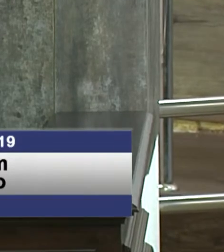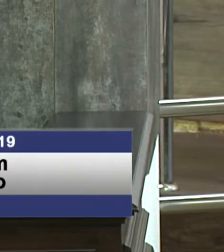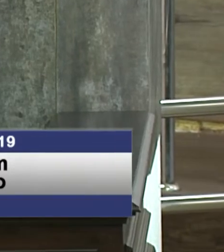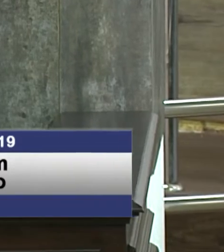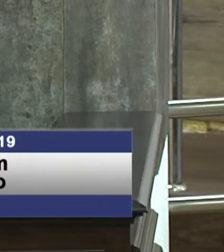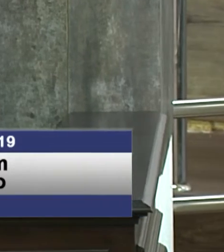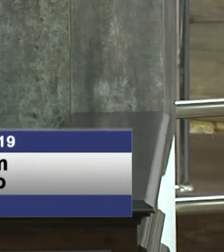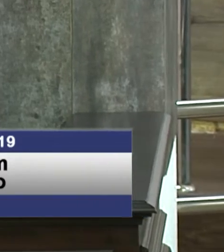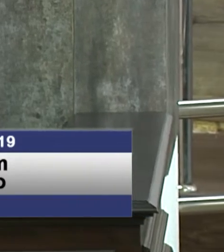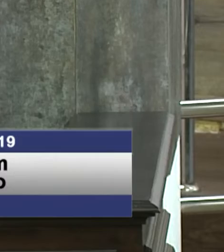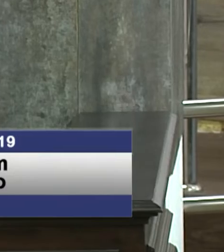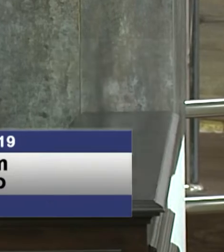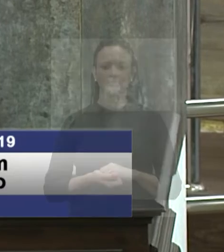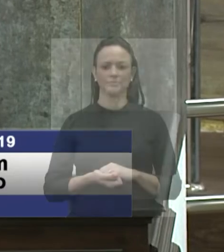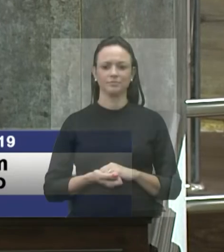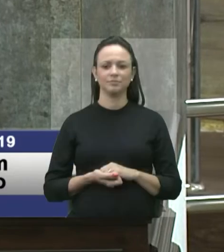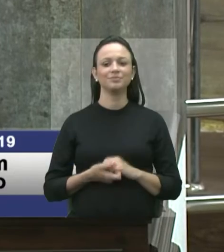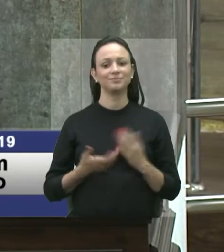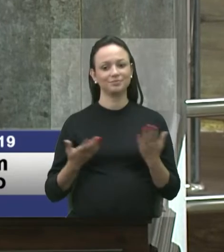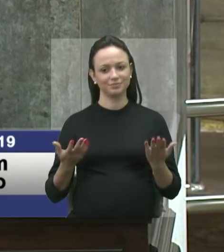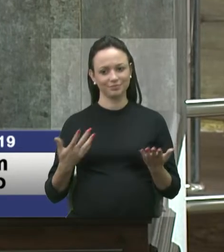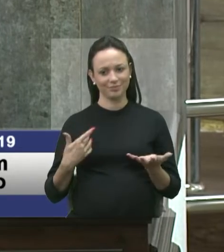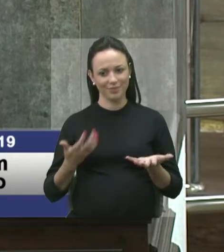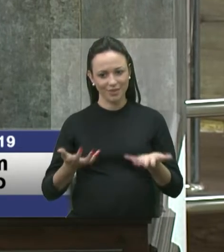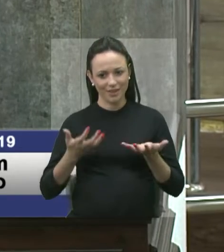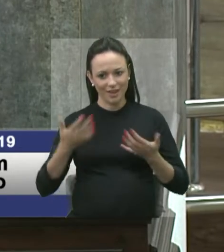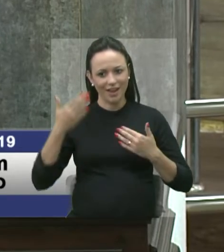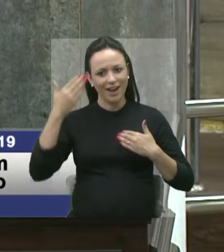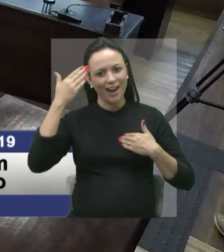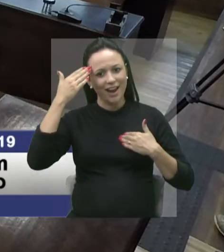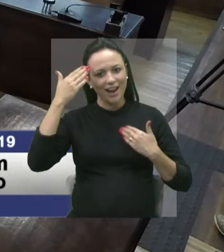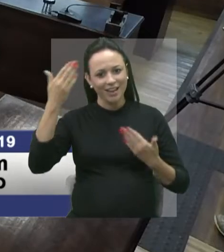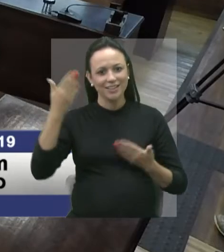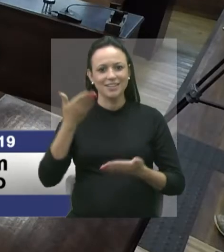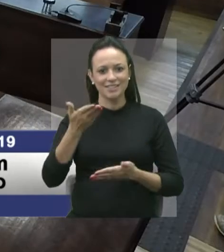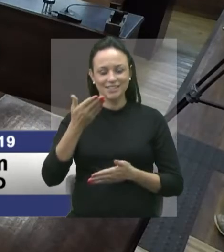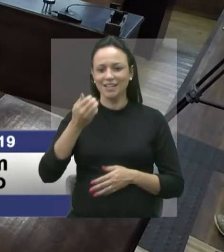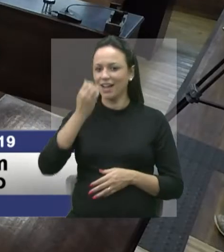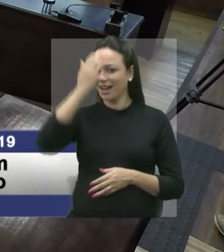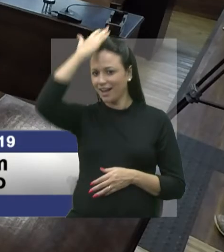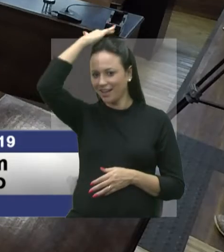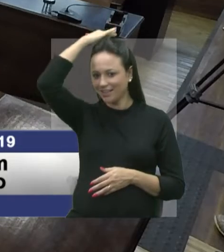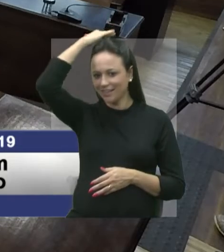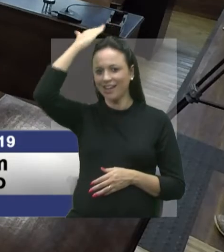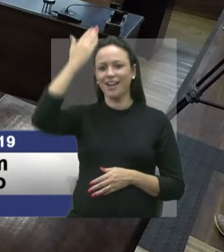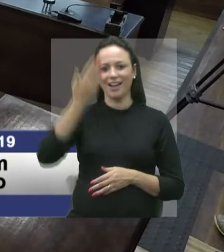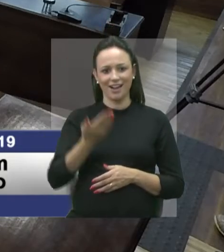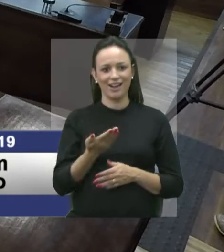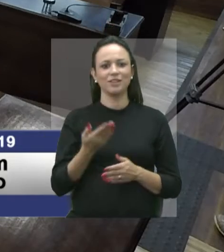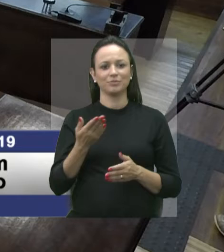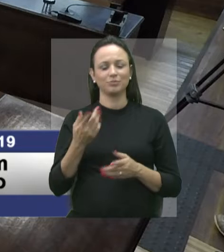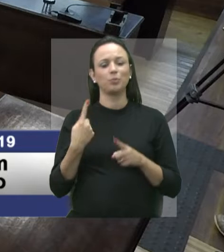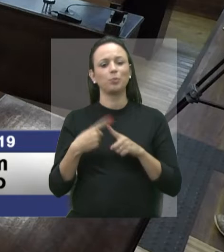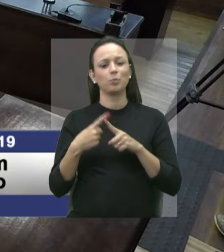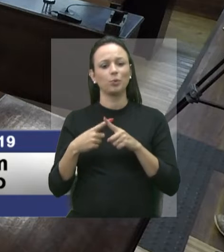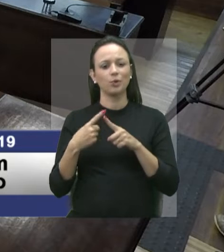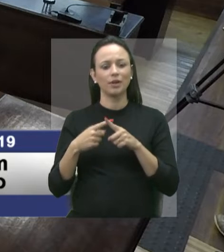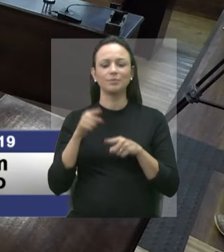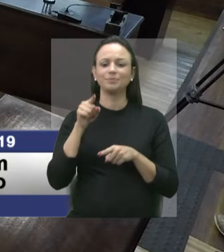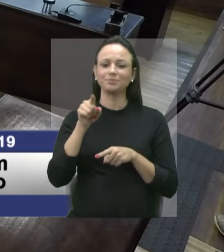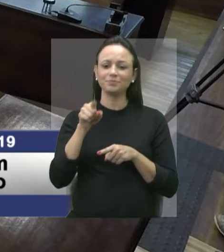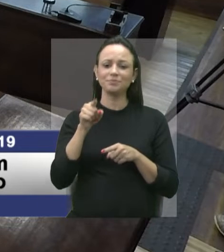Quero aqui agradecer o senhor André Luiz Mendes Siqueira por trazer aqui